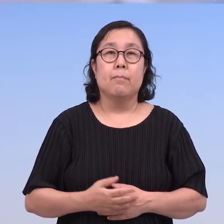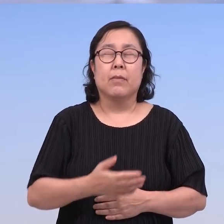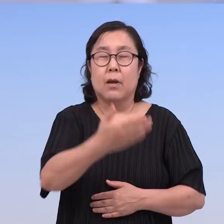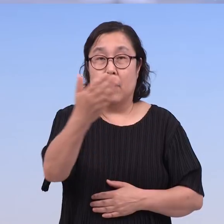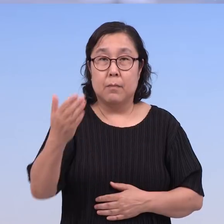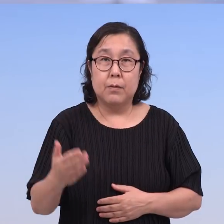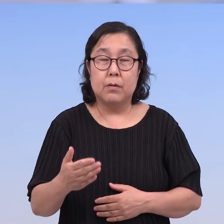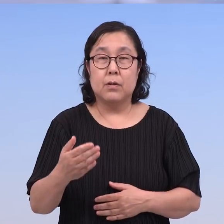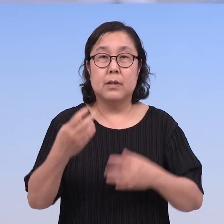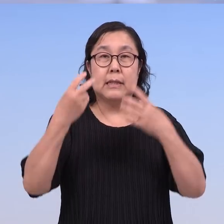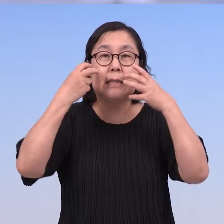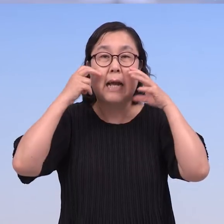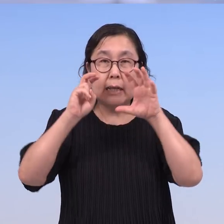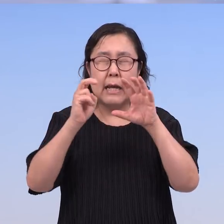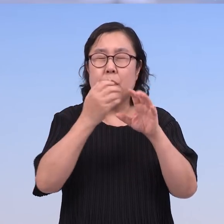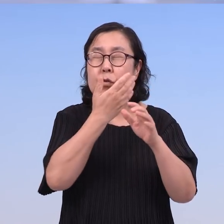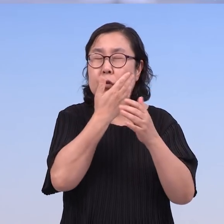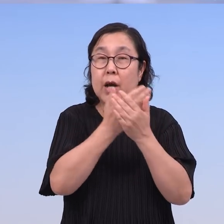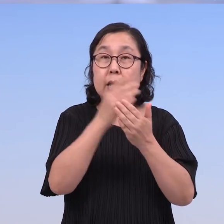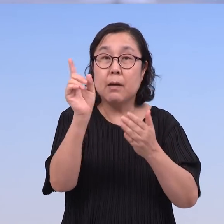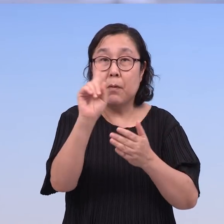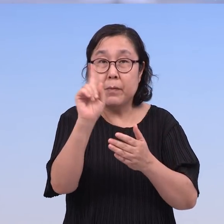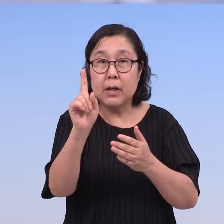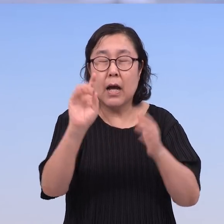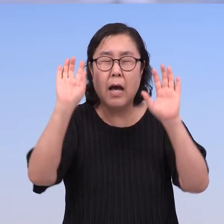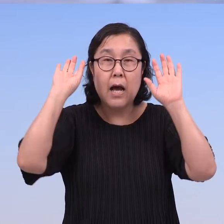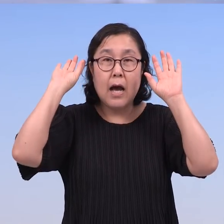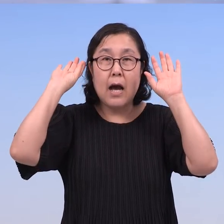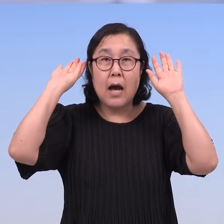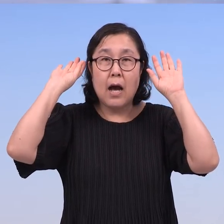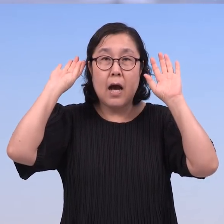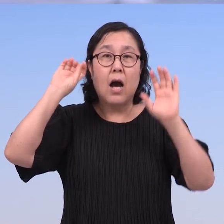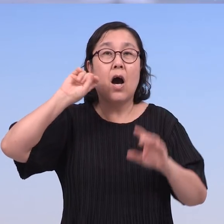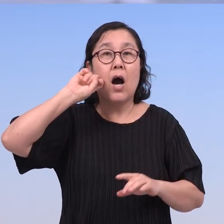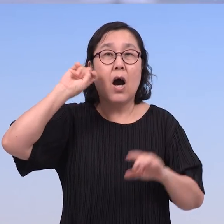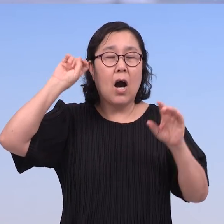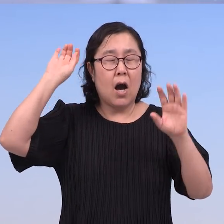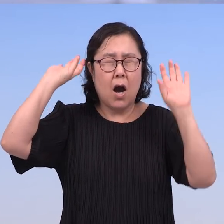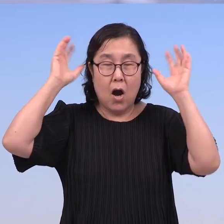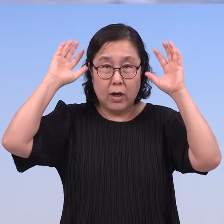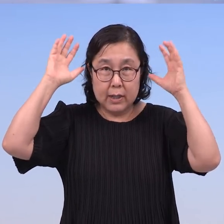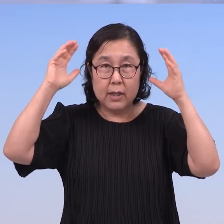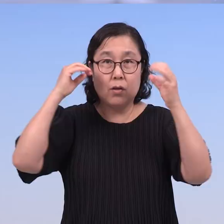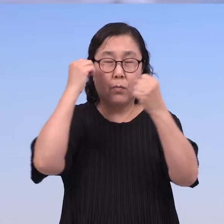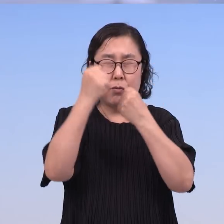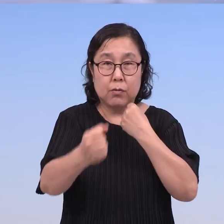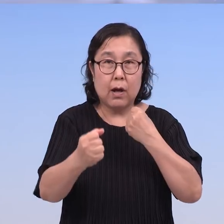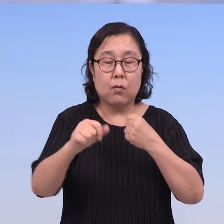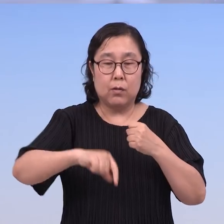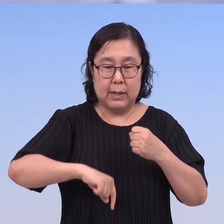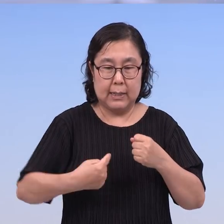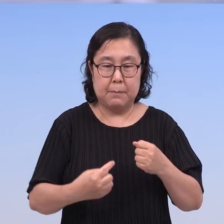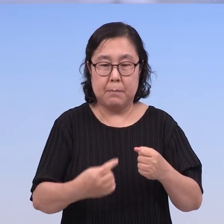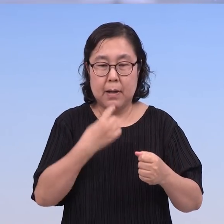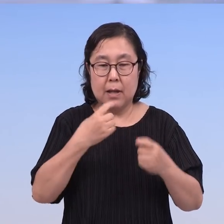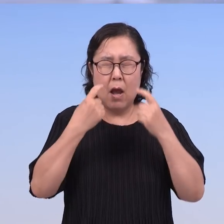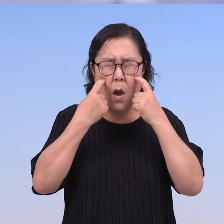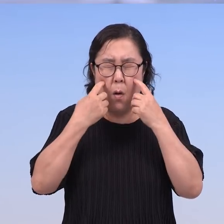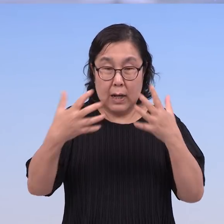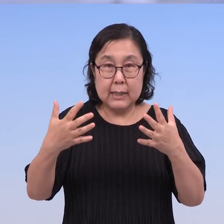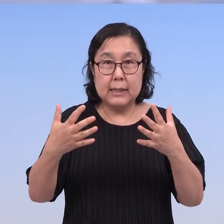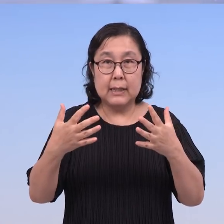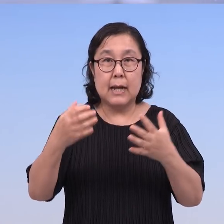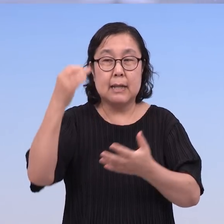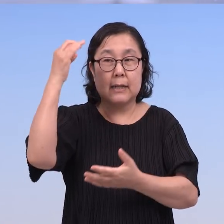여러분, 다니엘이 귀한 게 뭐예요? 그 어린 나이에 자기만의 뚜렷한 가치 방향, 뚜렷한 가치관, 누가